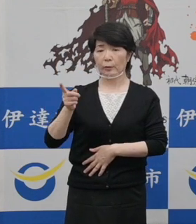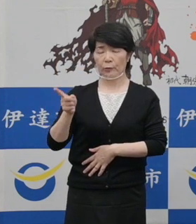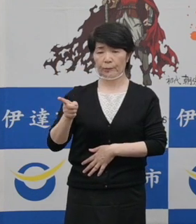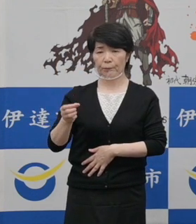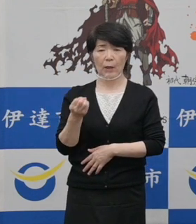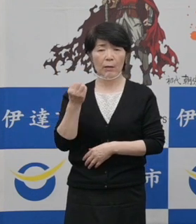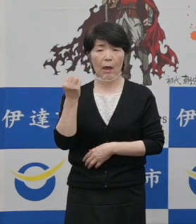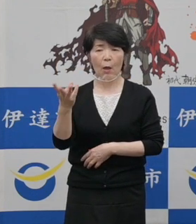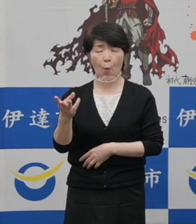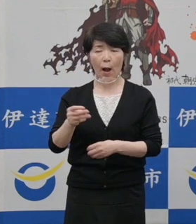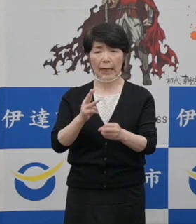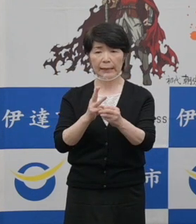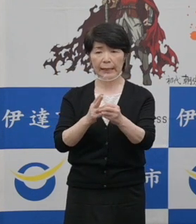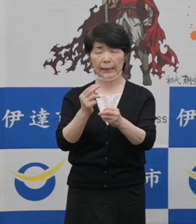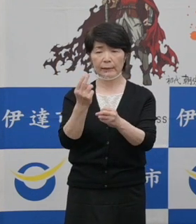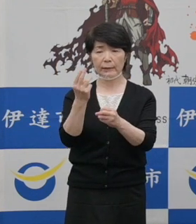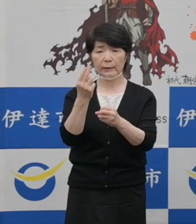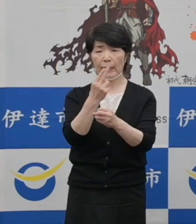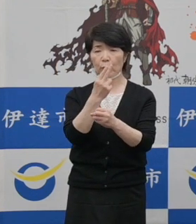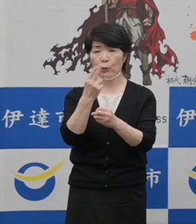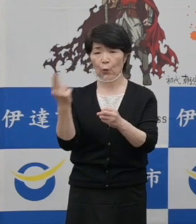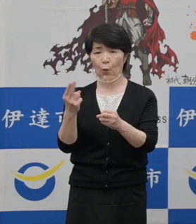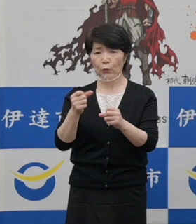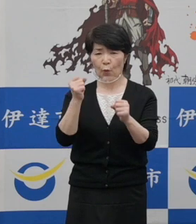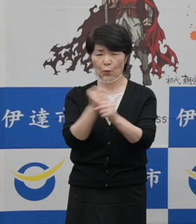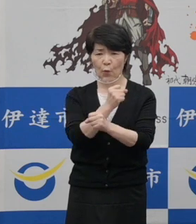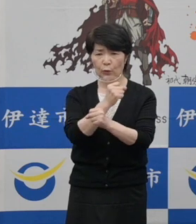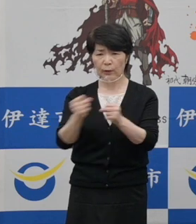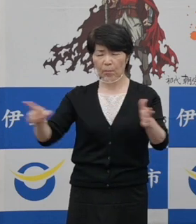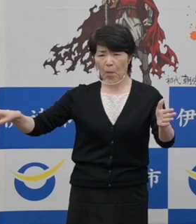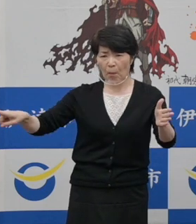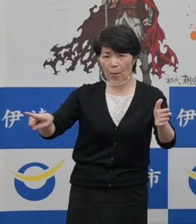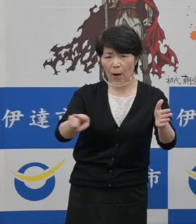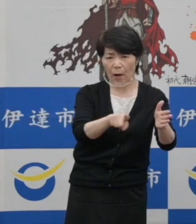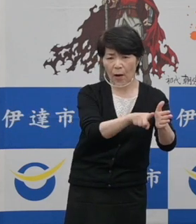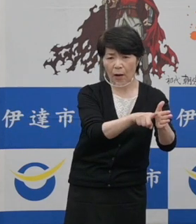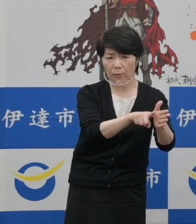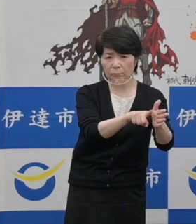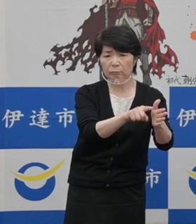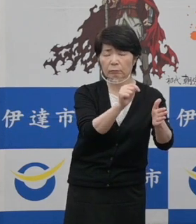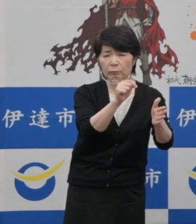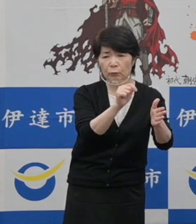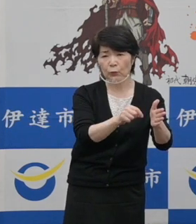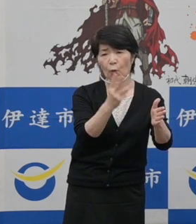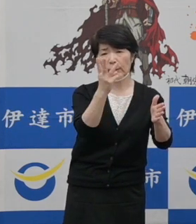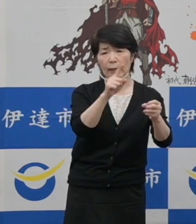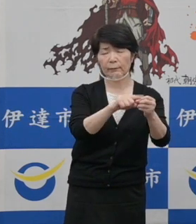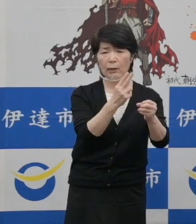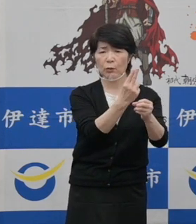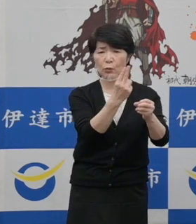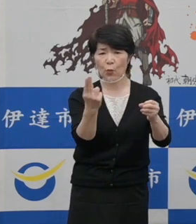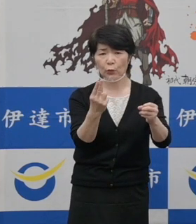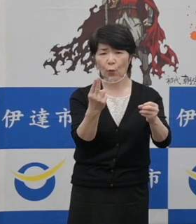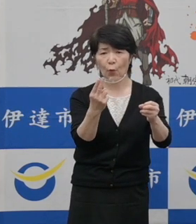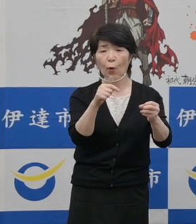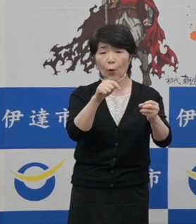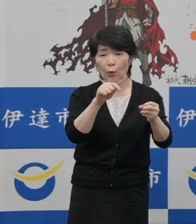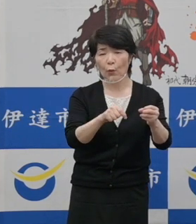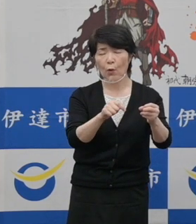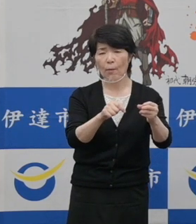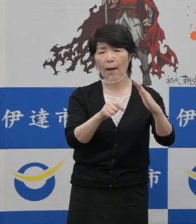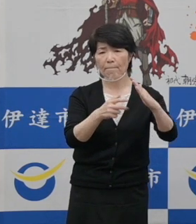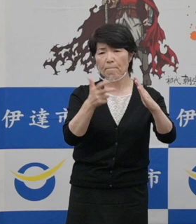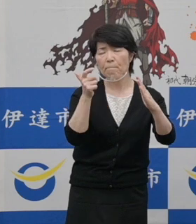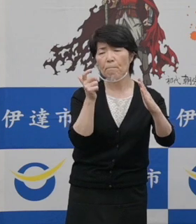和3年度までの工事を実施しますので、令和3年度で伊達市の小中学校の耐震化